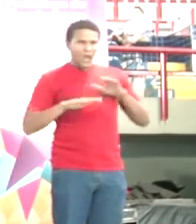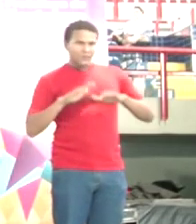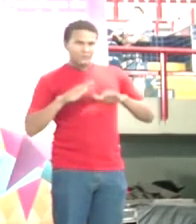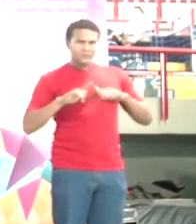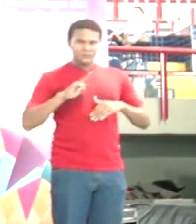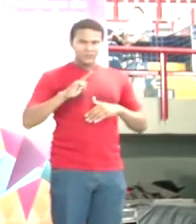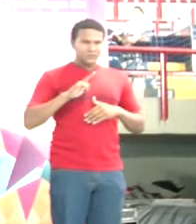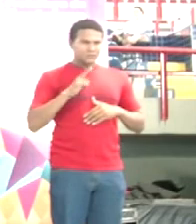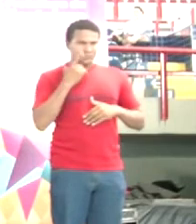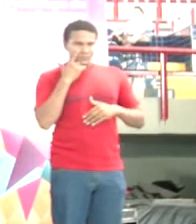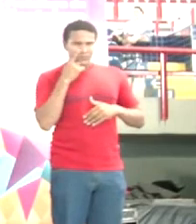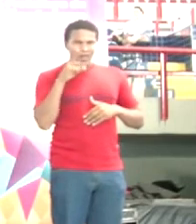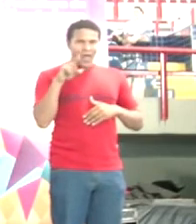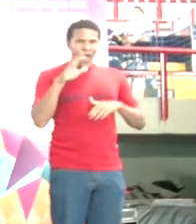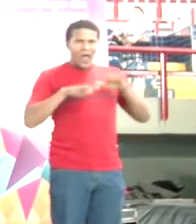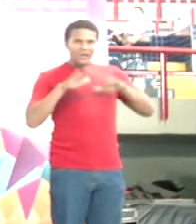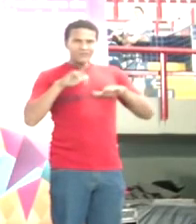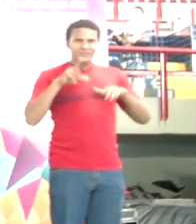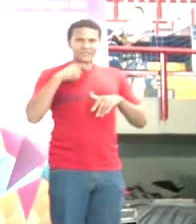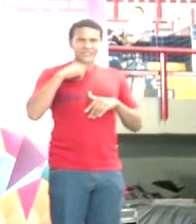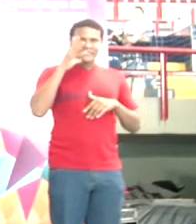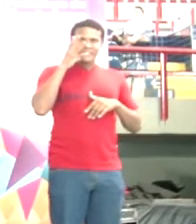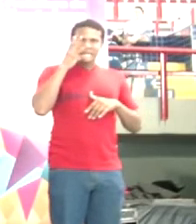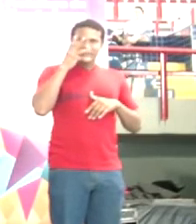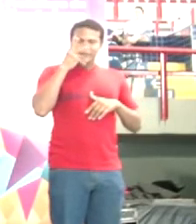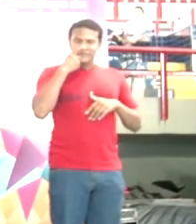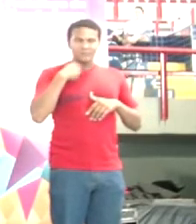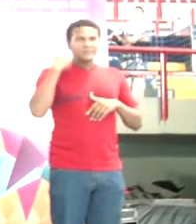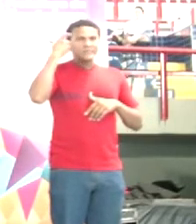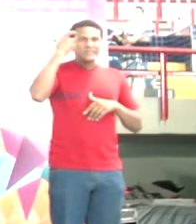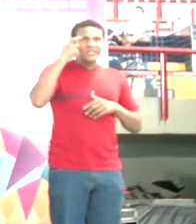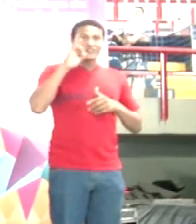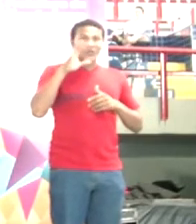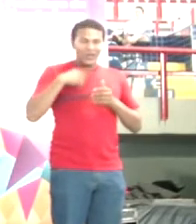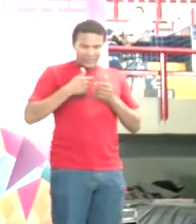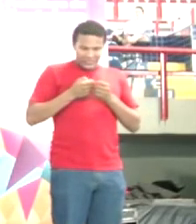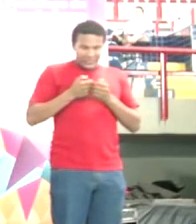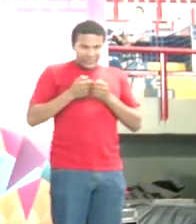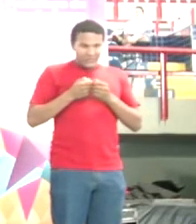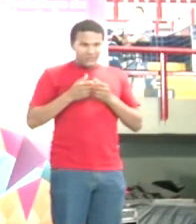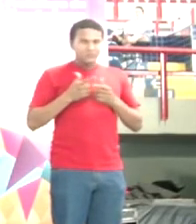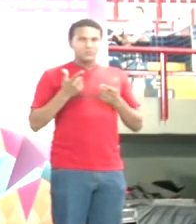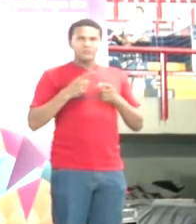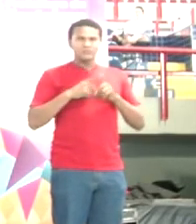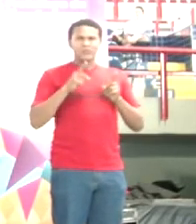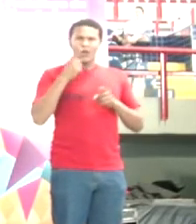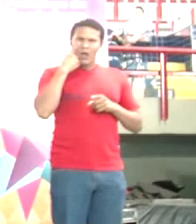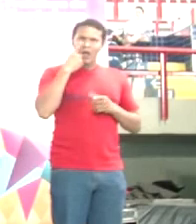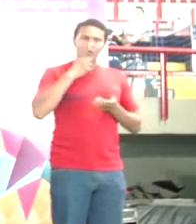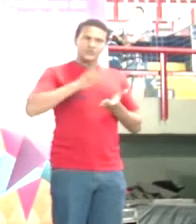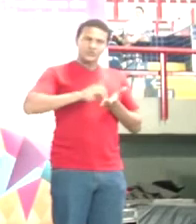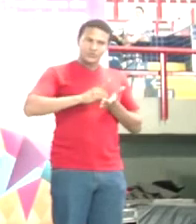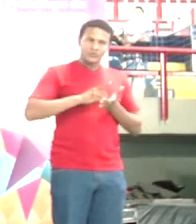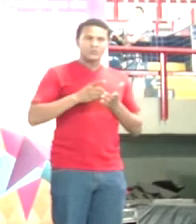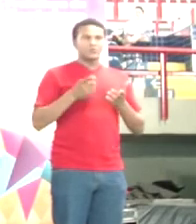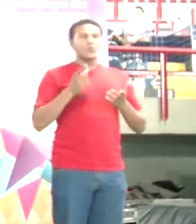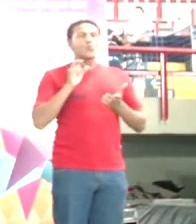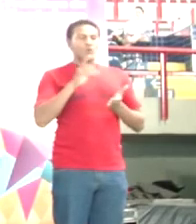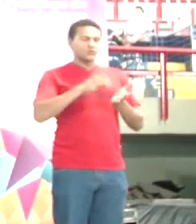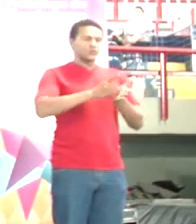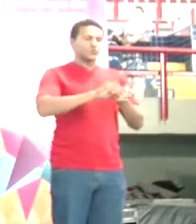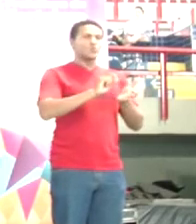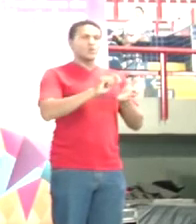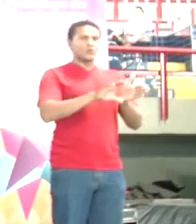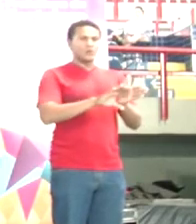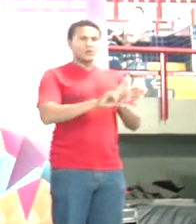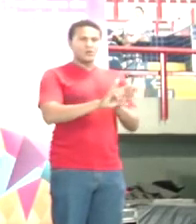aí sem fazer as operações, às vezes não sabe fazer essas contas. Sugiro que você vá lá no nosso velho dicionário Google, né?